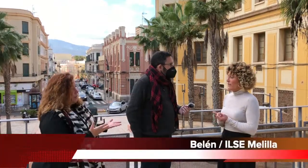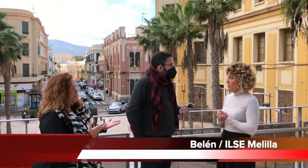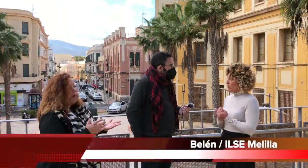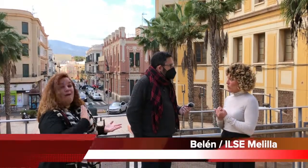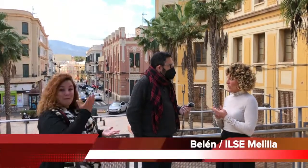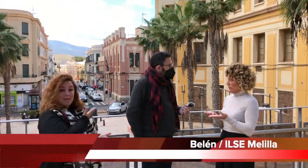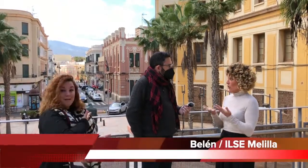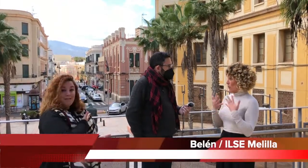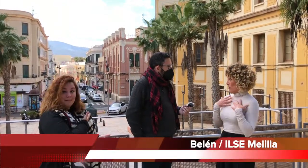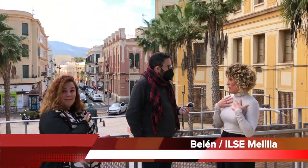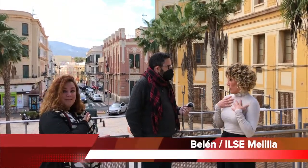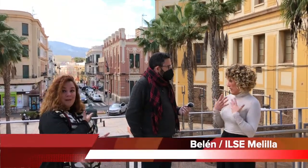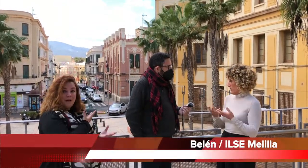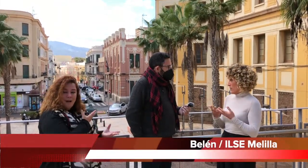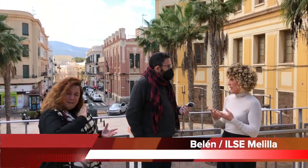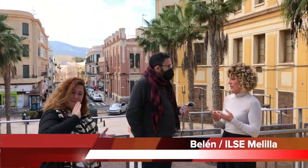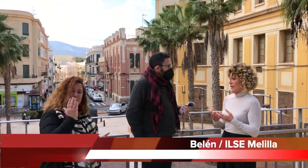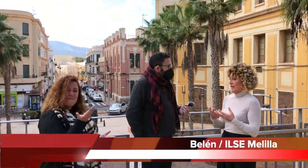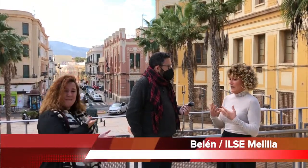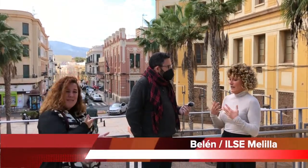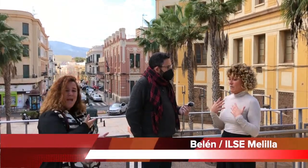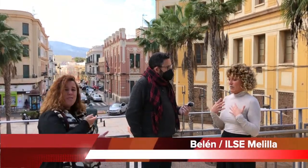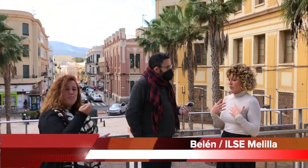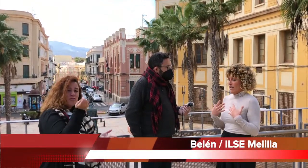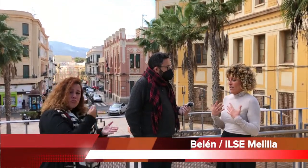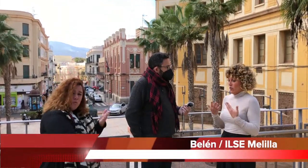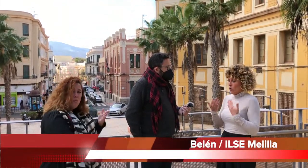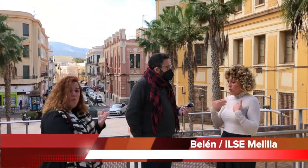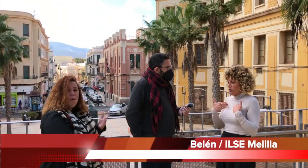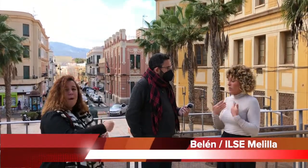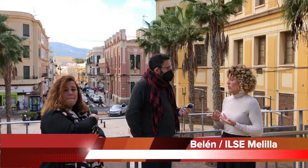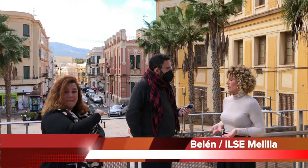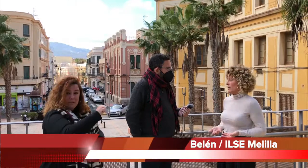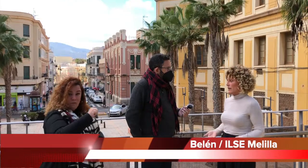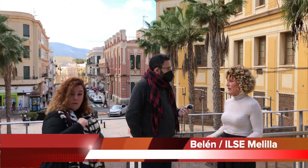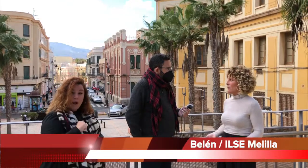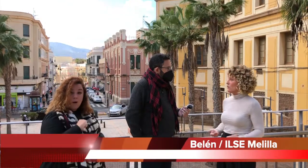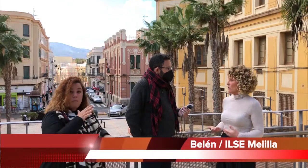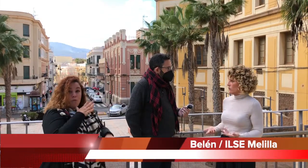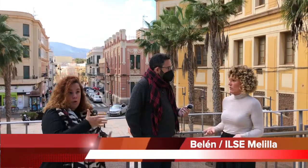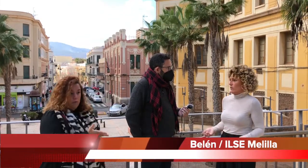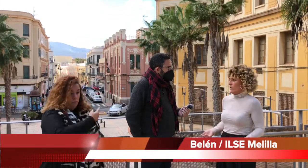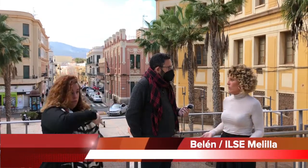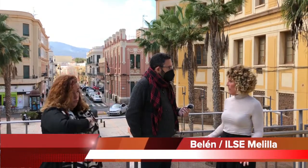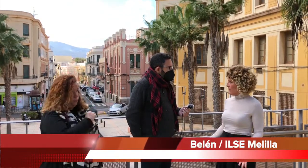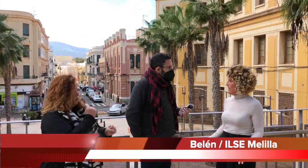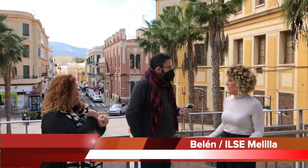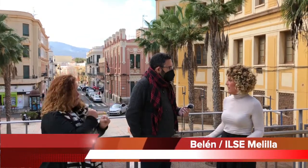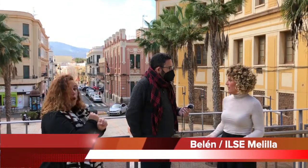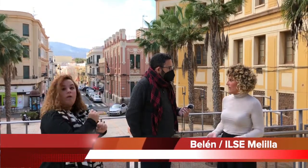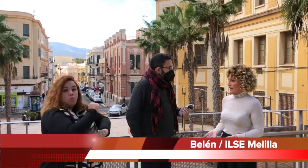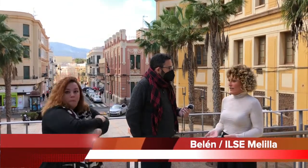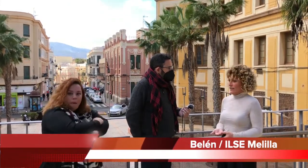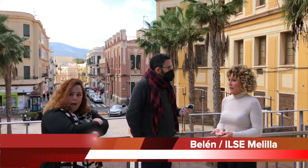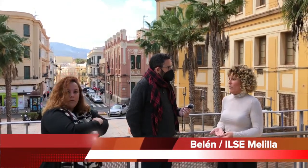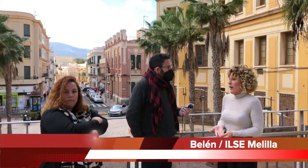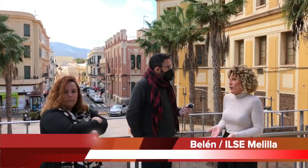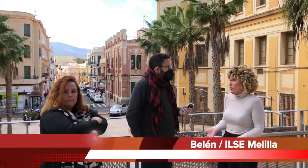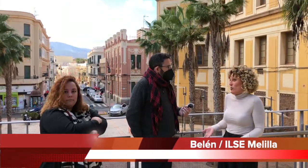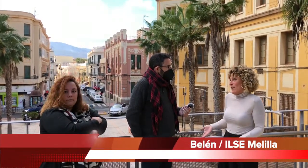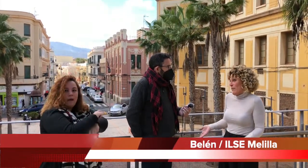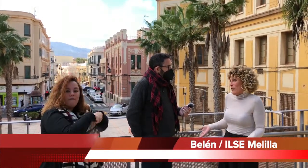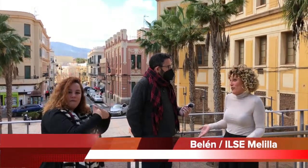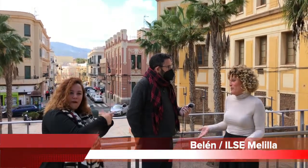nos ha afectado mucho, tanto como has dicho antes, el tema personal nuestro, porque no estamos trabajando, nosotros pues tenemos familia, tenemos